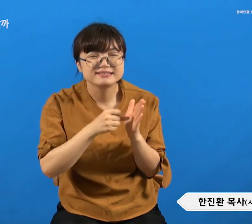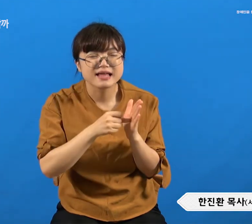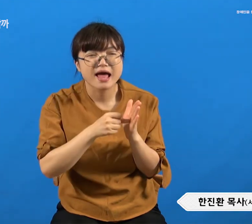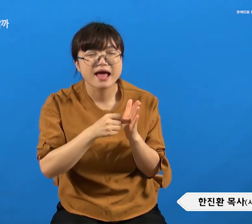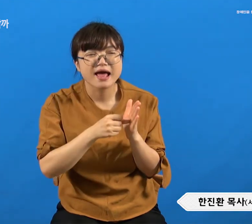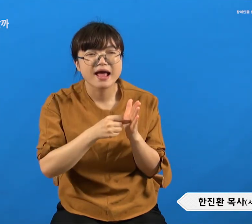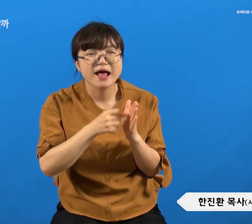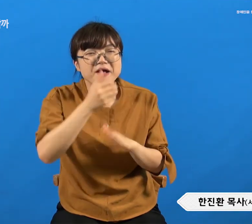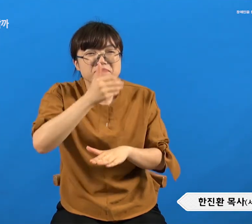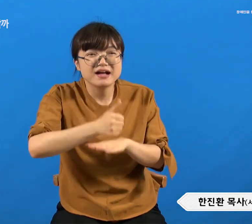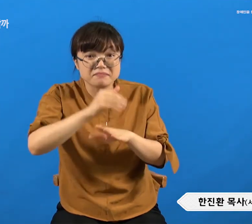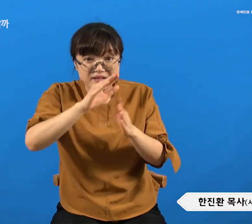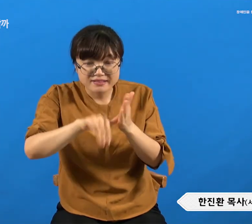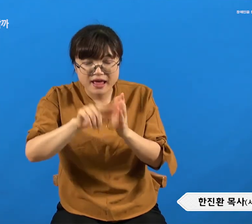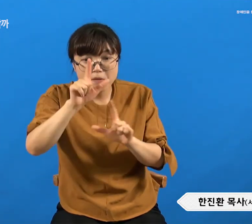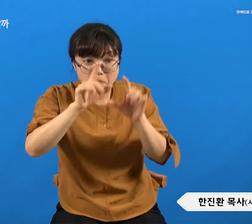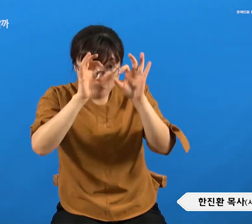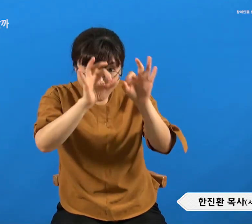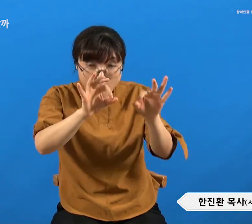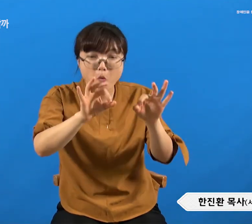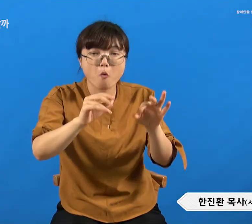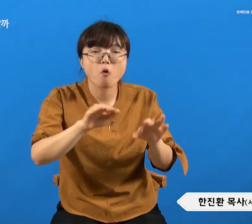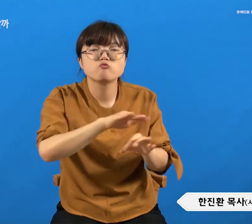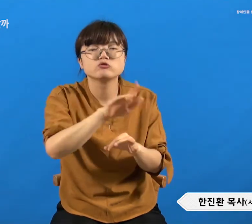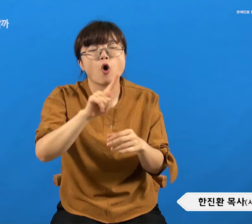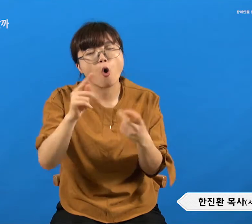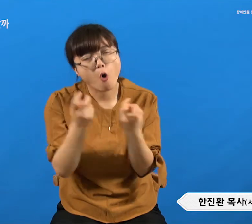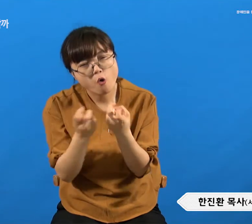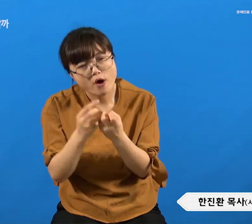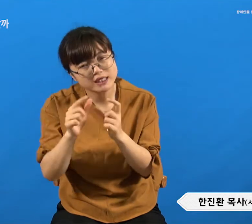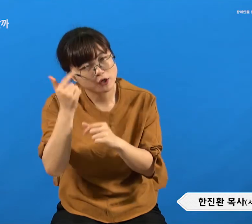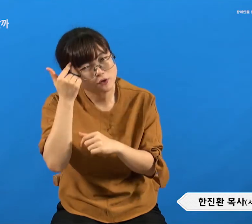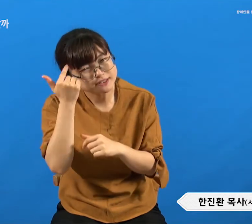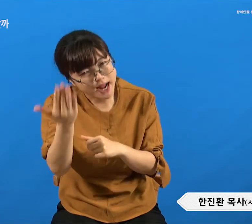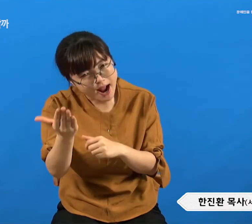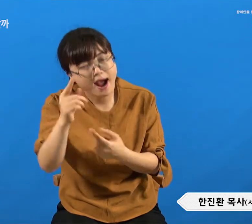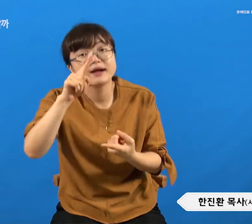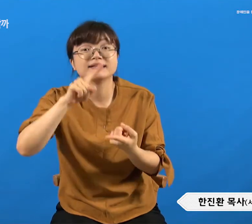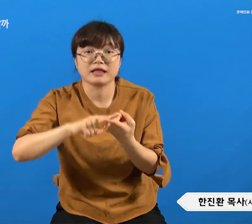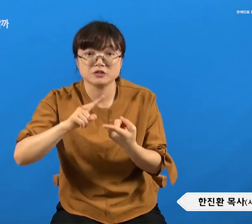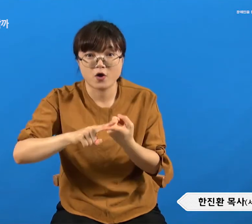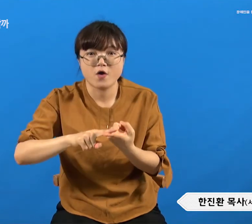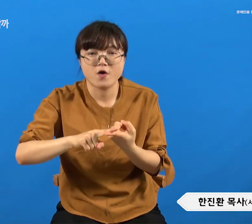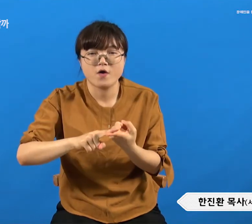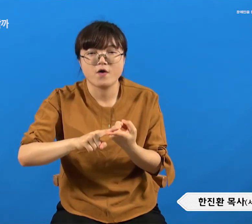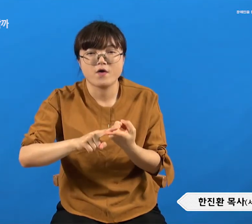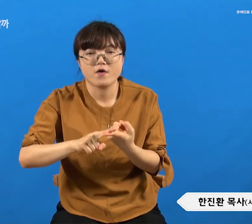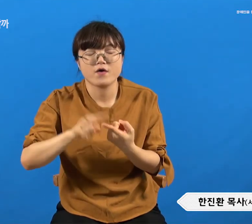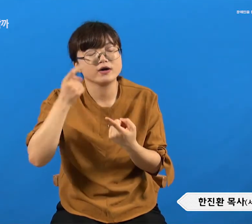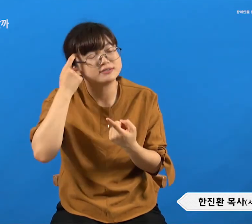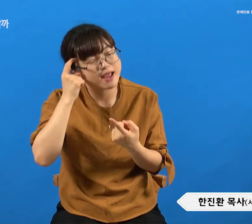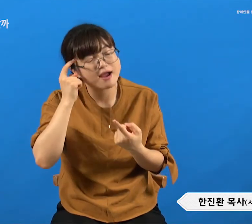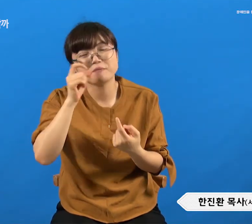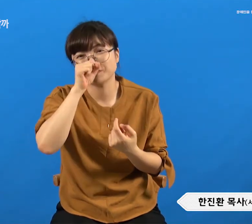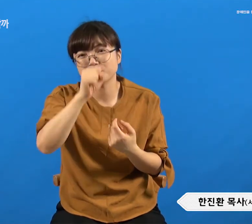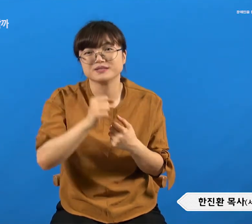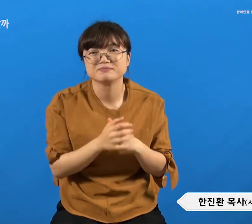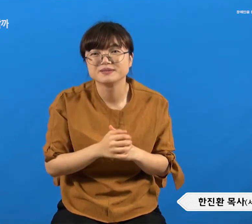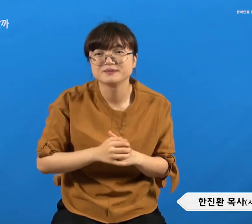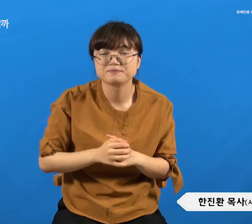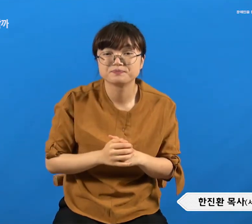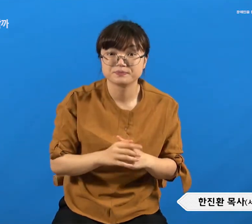한번 살펴보면서 우리는 어떤 후반전을 살 것인가 하는 것을 함께 생각해 보려고